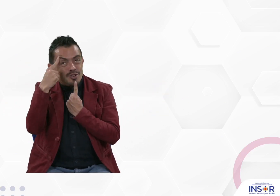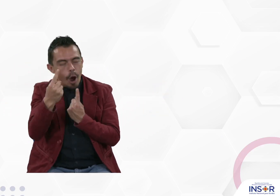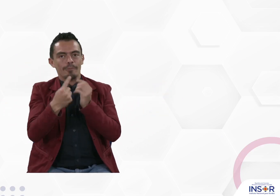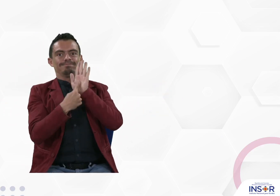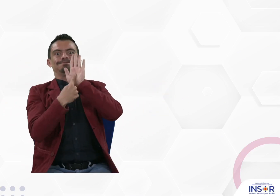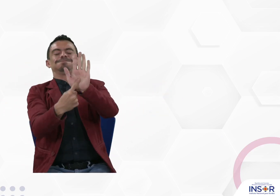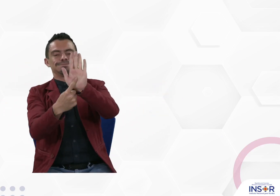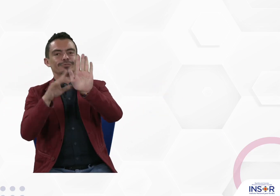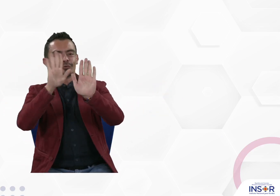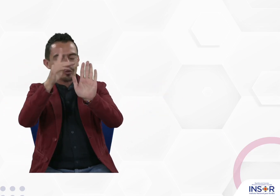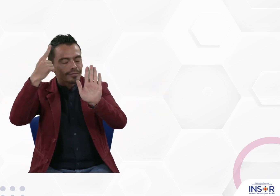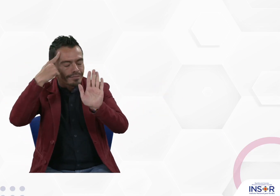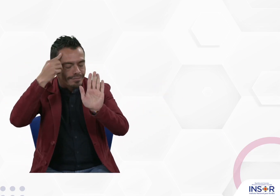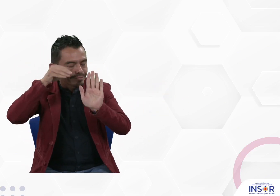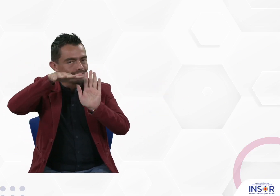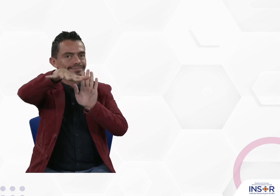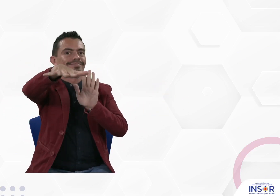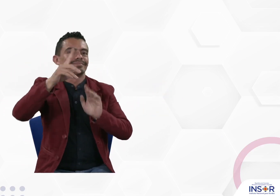construyen